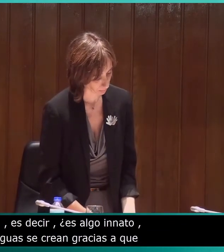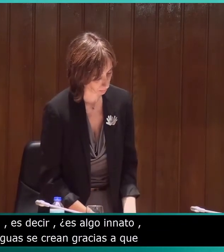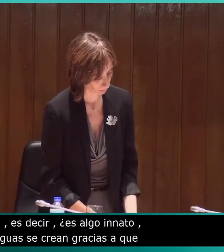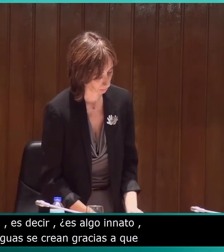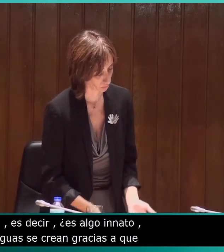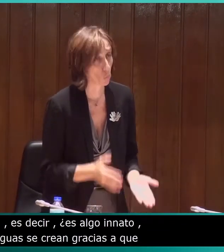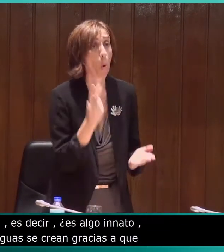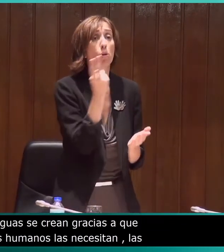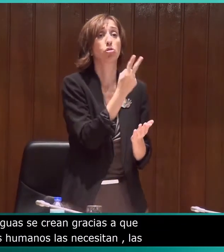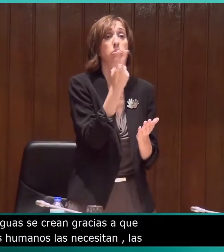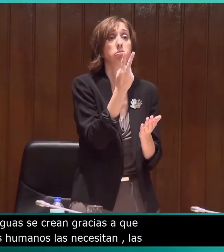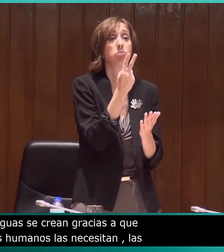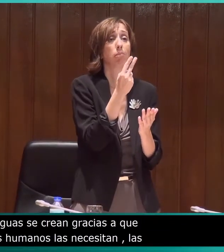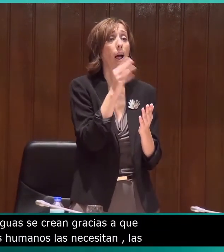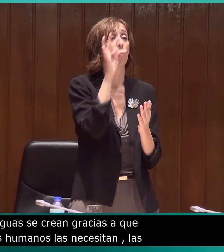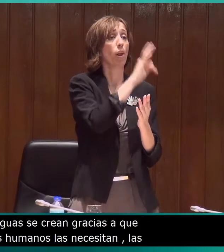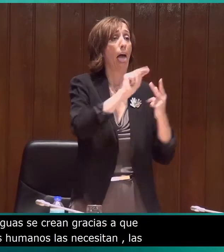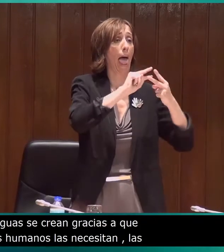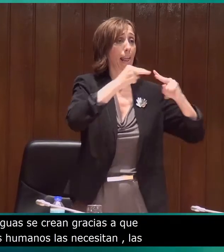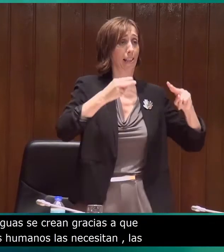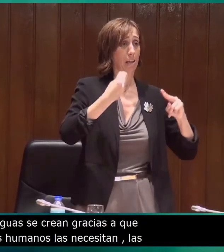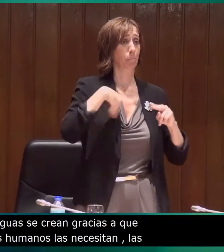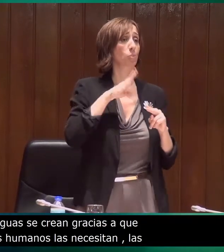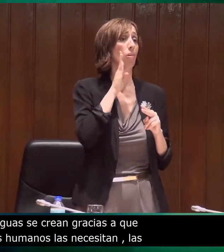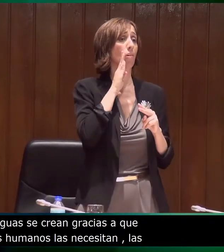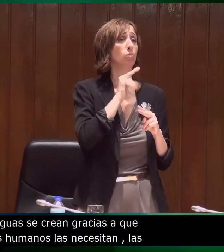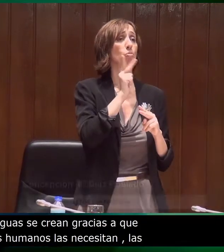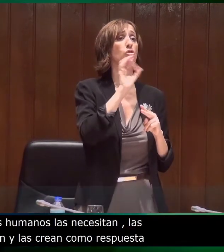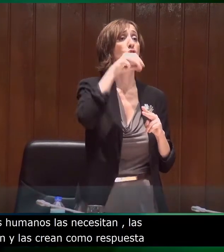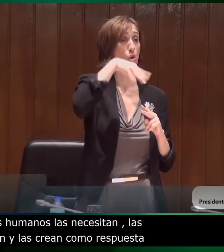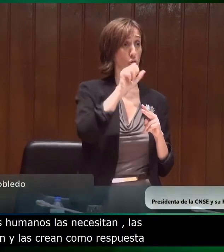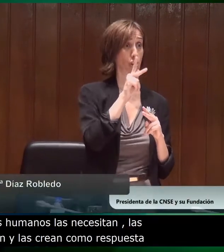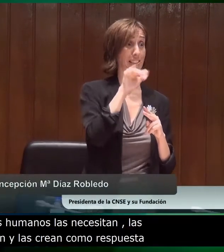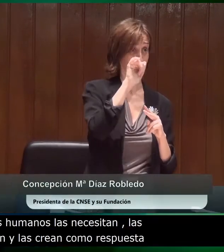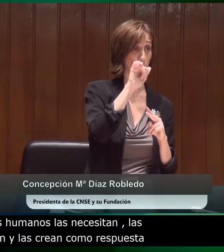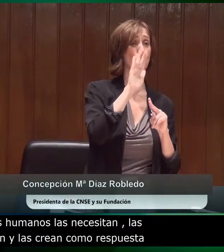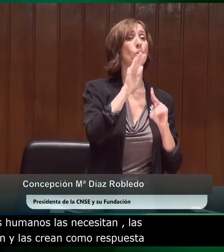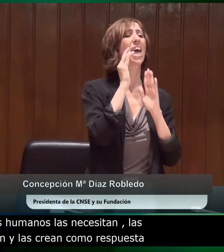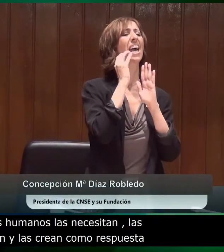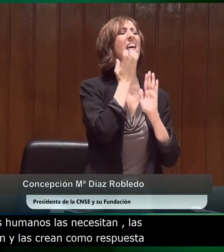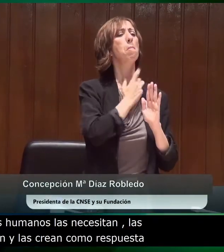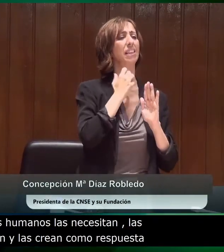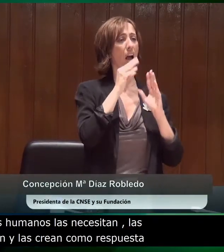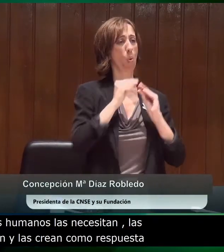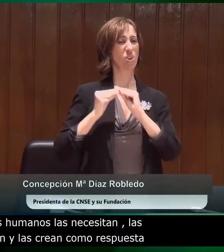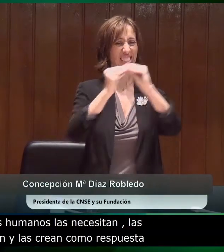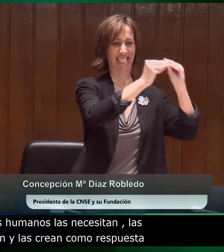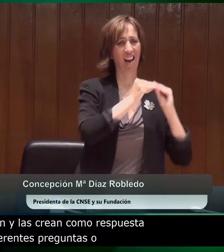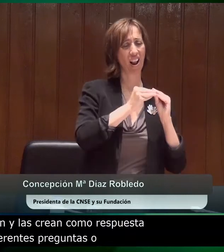preguntas o diferentes inquietudes para dar soluciones a estas esta teoría genética que en la gramática